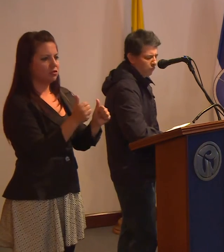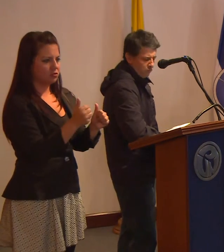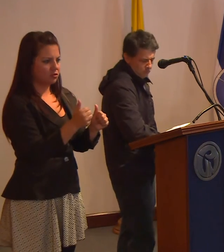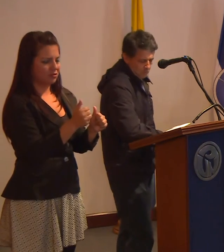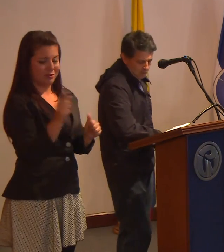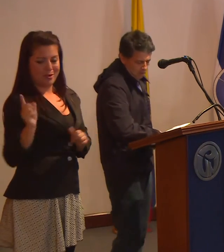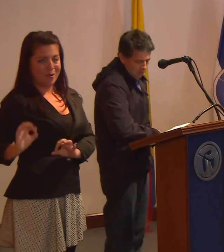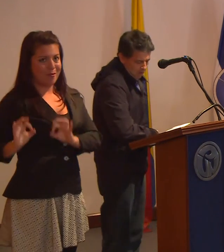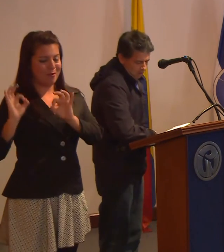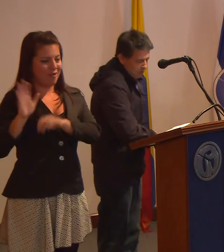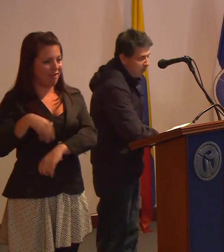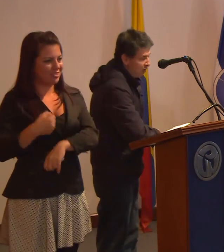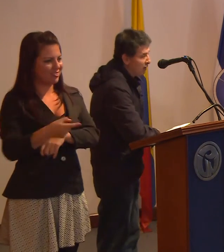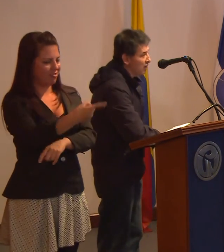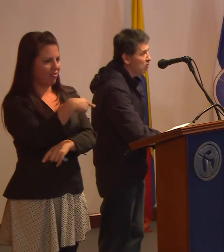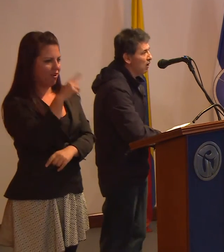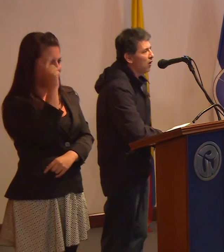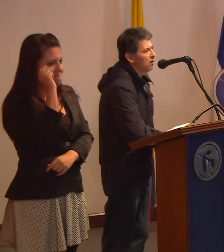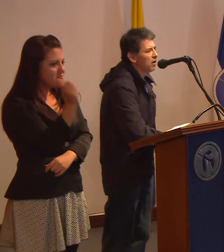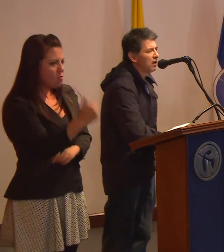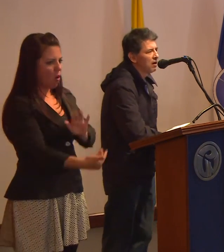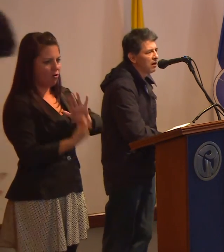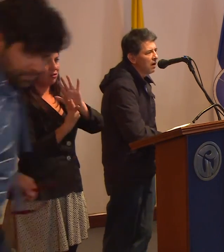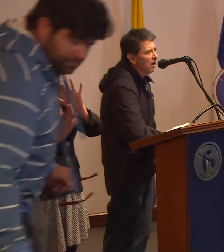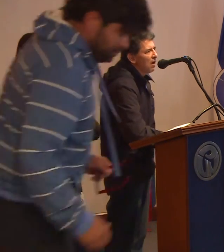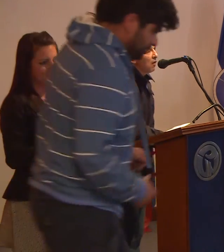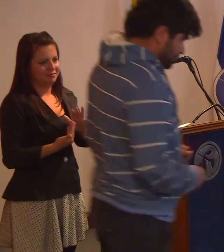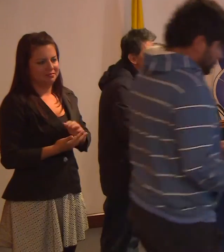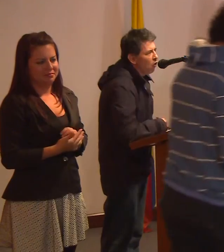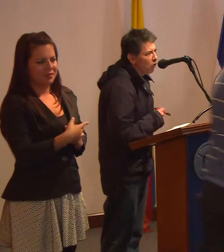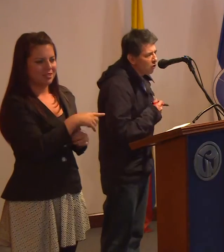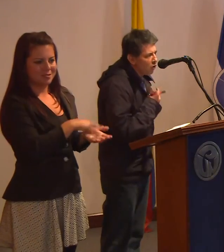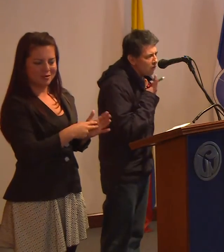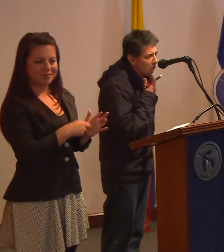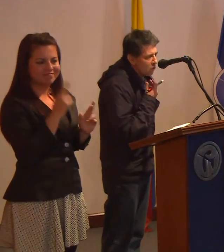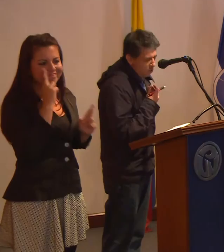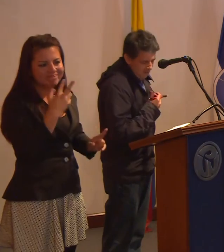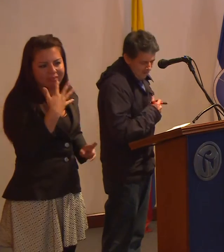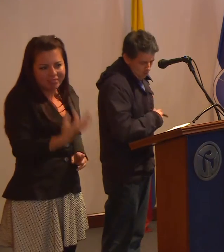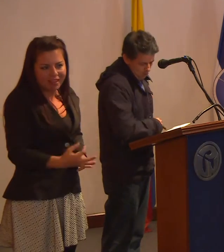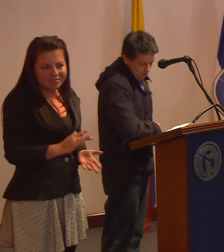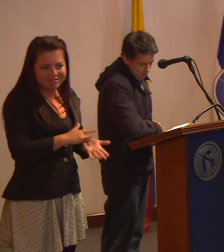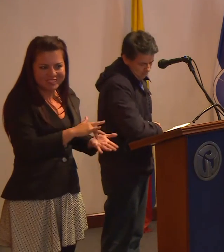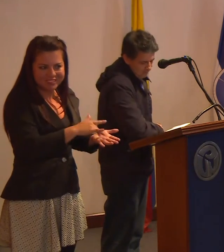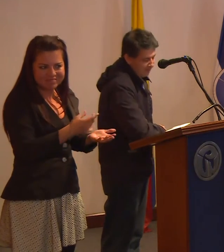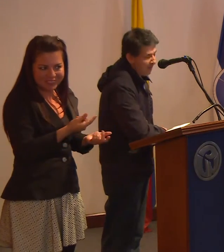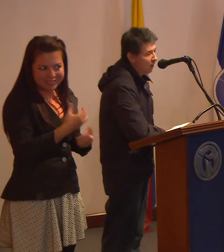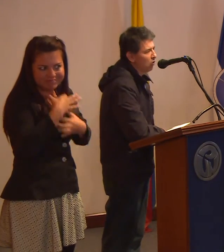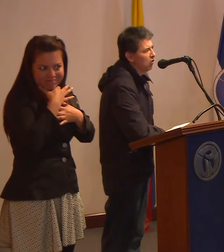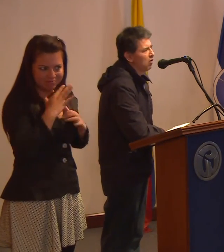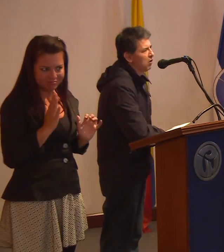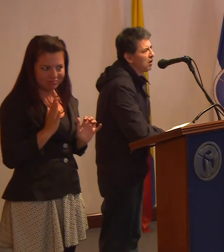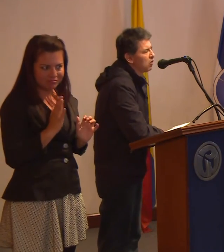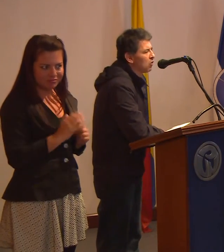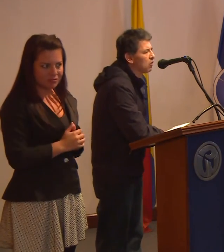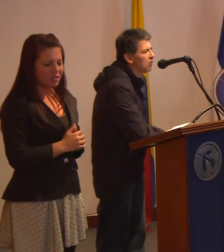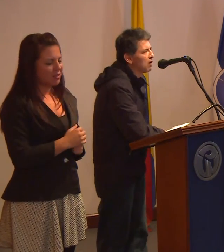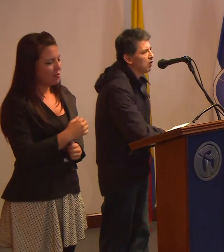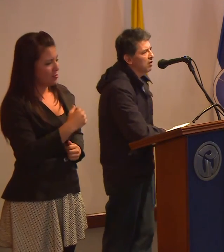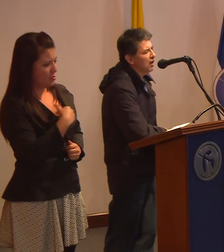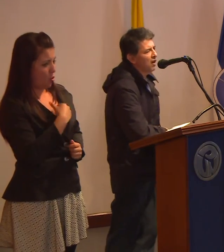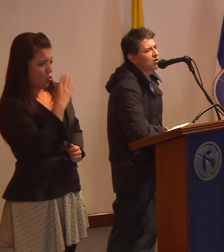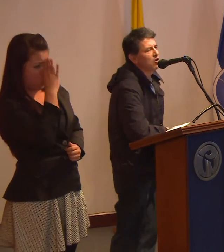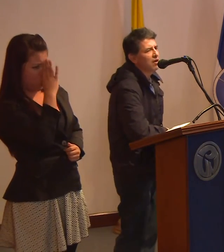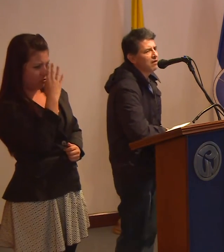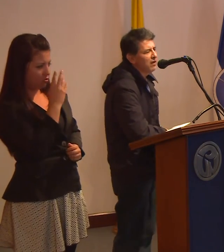gestión. Me parece que ese es un avance. Pero donde me surge la duda no es en ese reconocimiento,